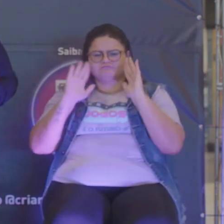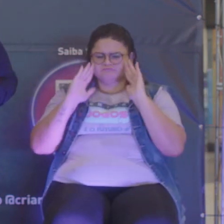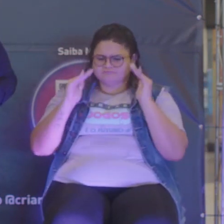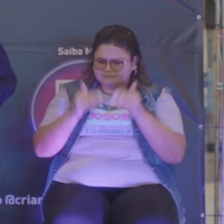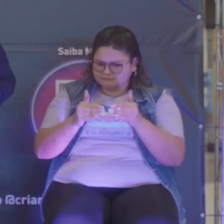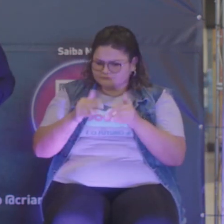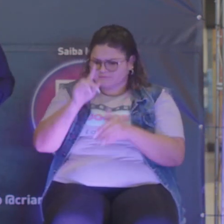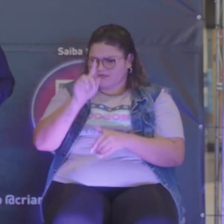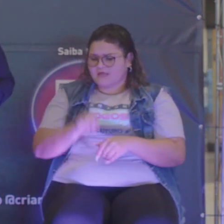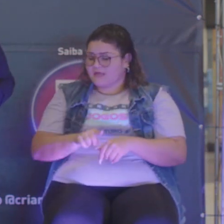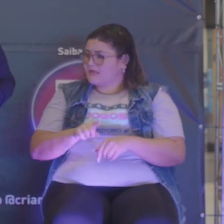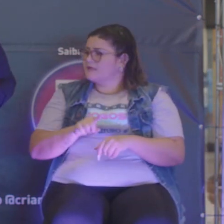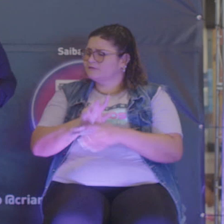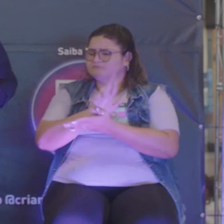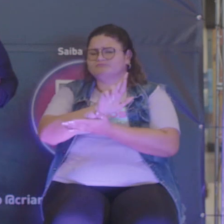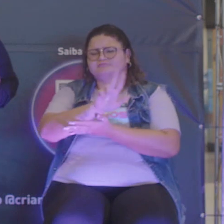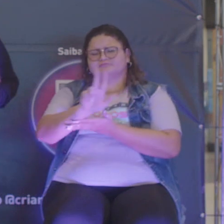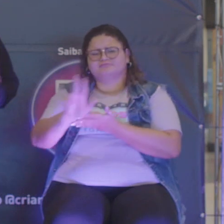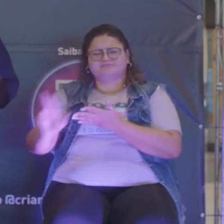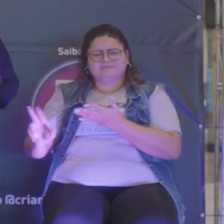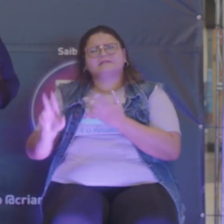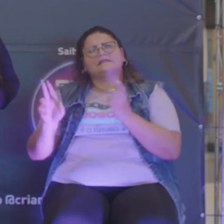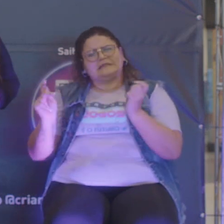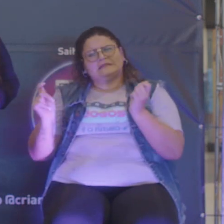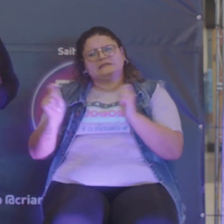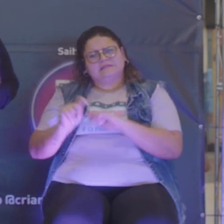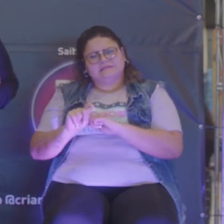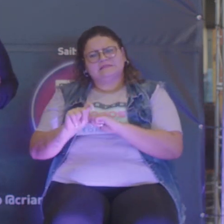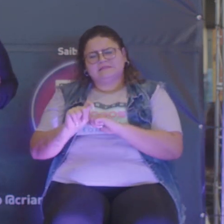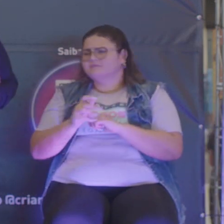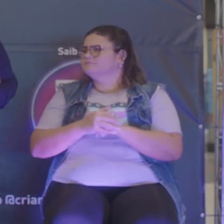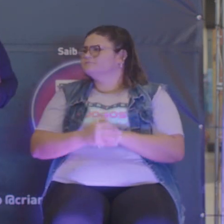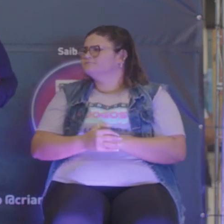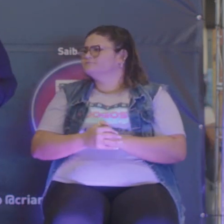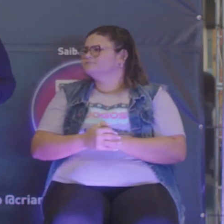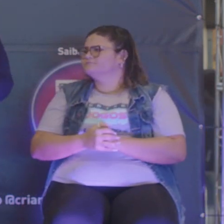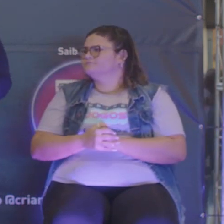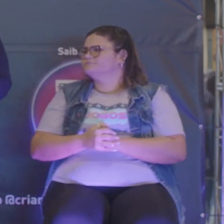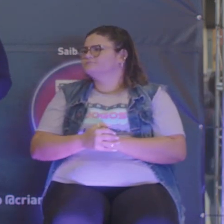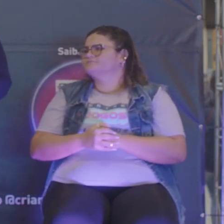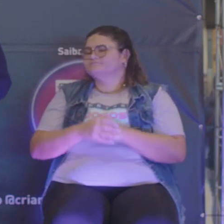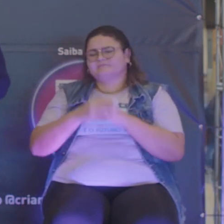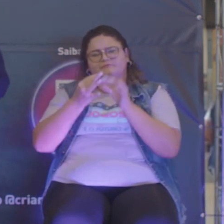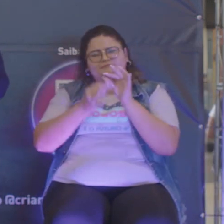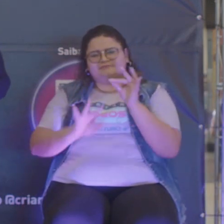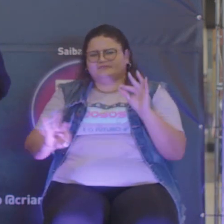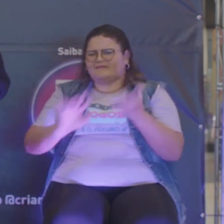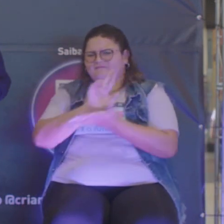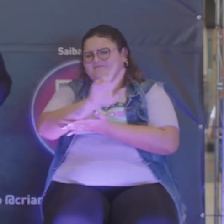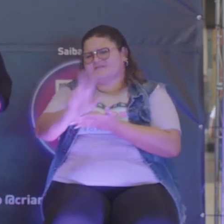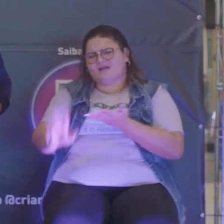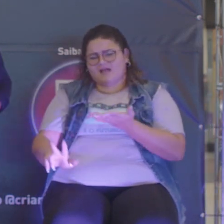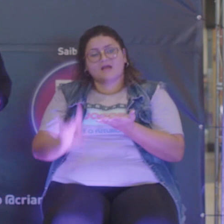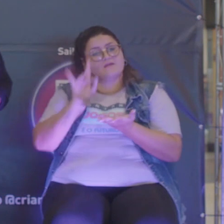tem uma série de coisas que você pode usar os games para você treinar suas próprias habilidades. Então, a gente está falando aqui de várias. É verdade, a gente também está falando um